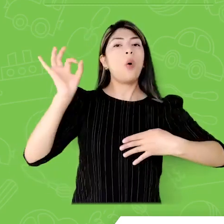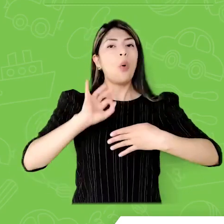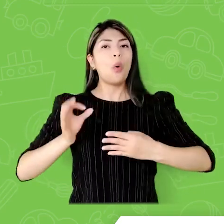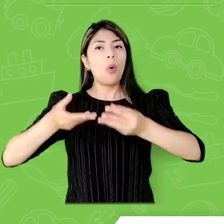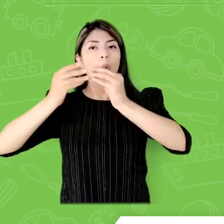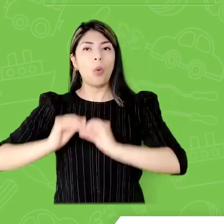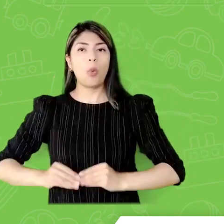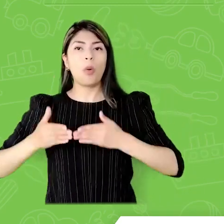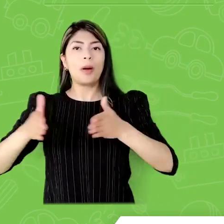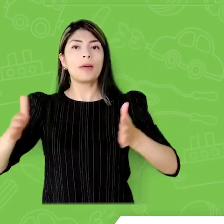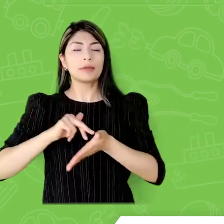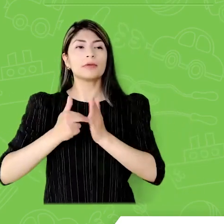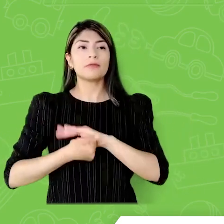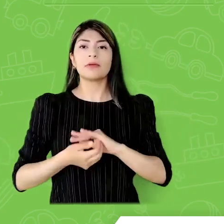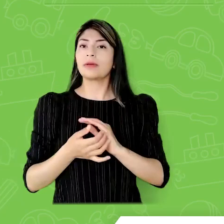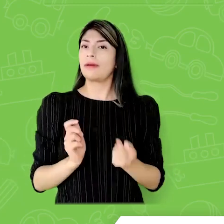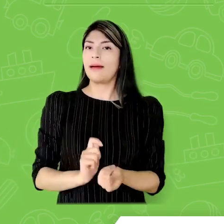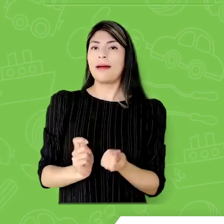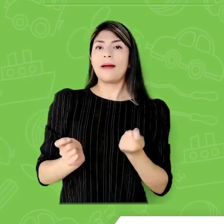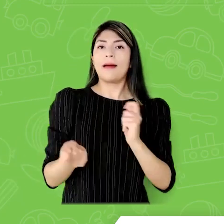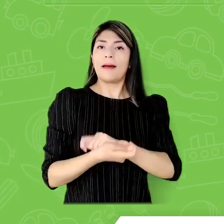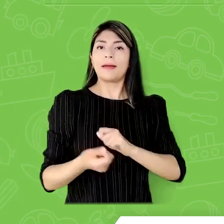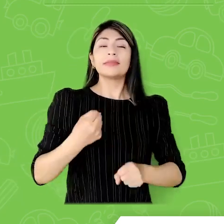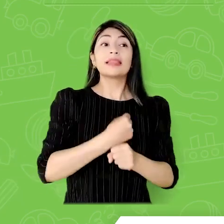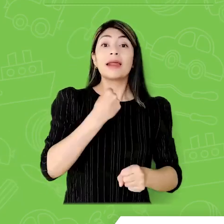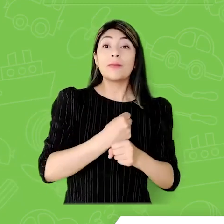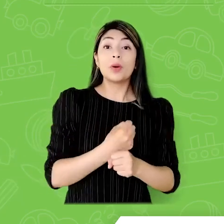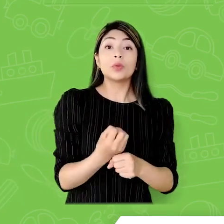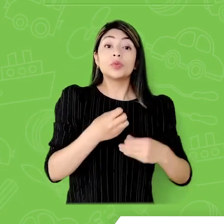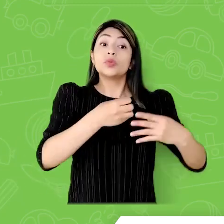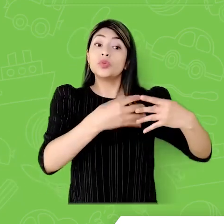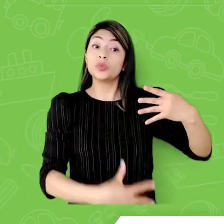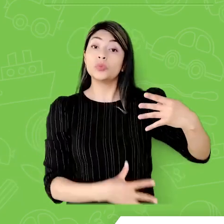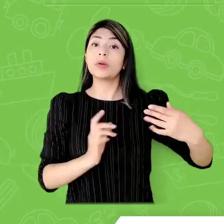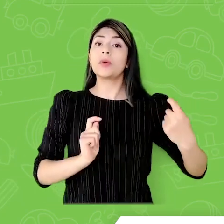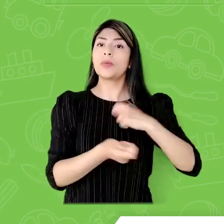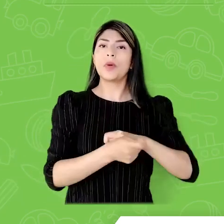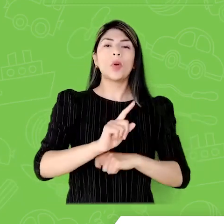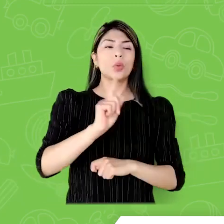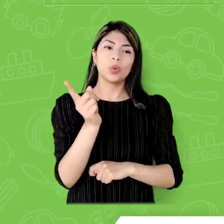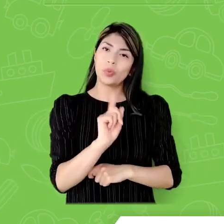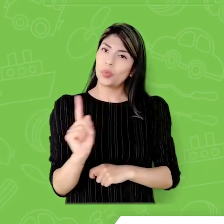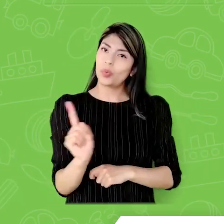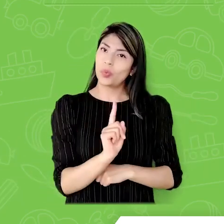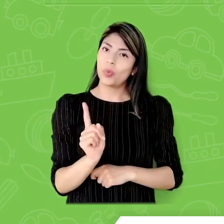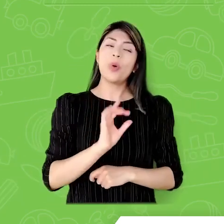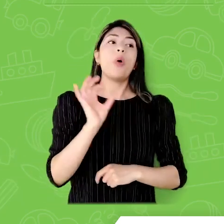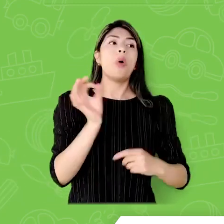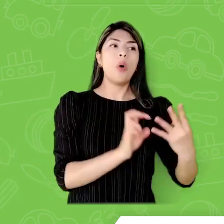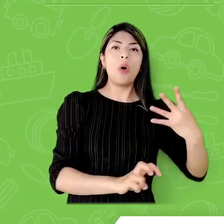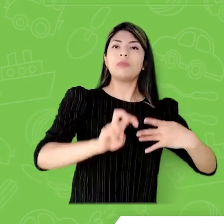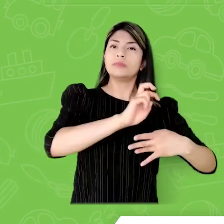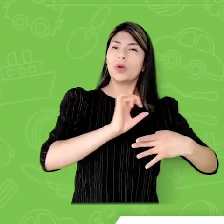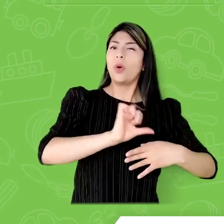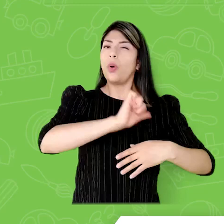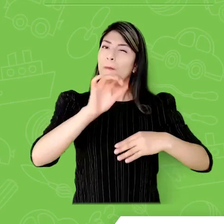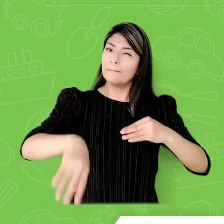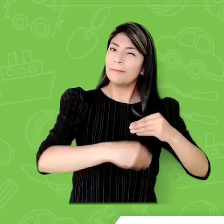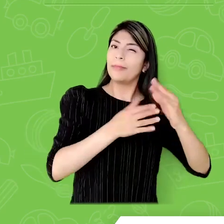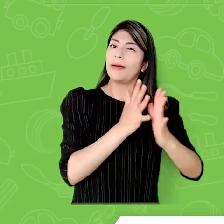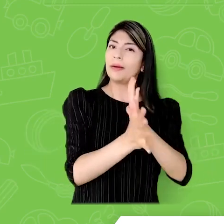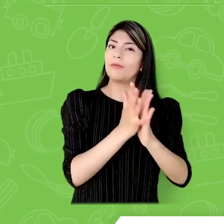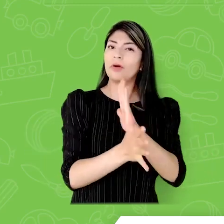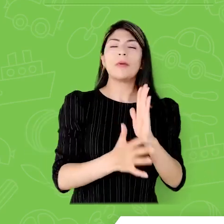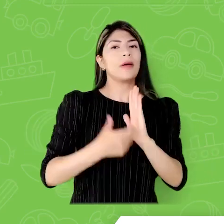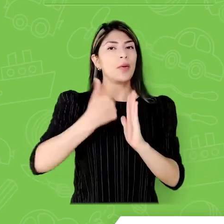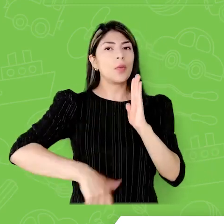por nivel jerárquico, ni ninguna otra información contenida en los artículos del presente acuerdo en los que se define la OPEC o las reglas